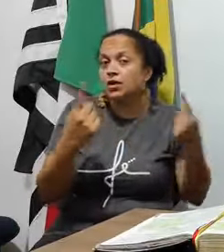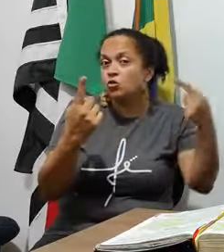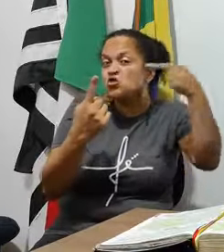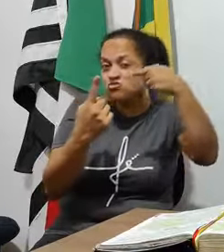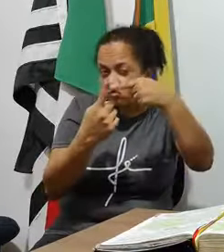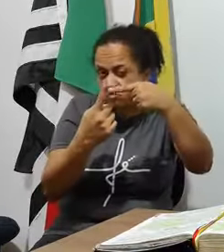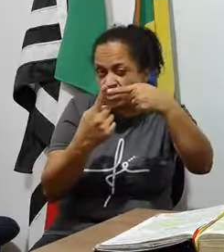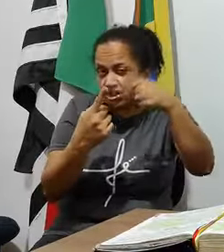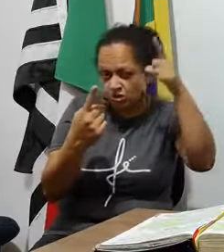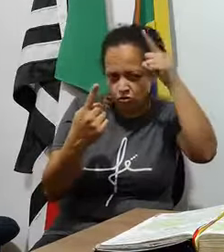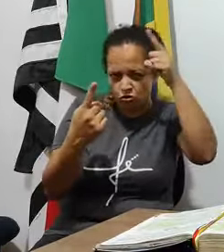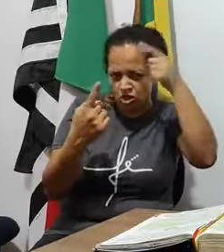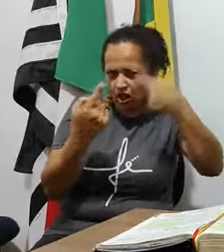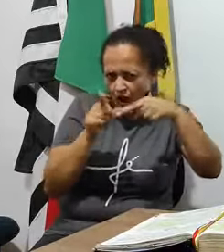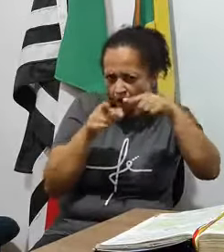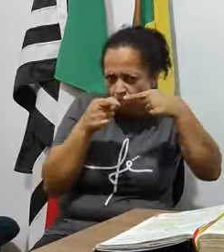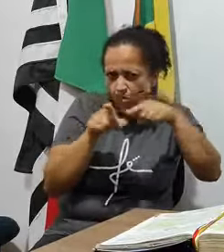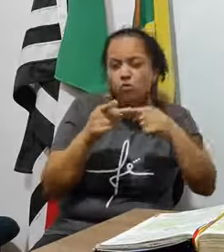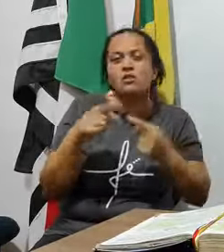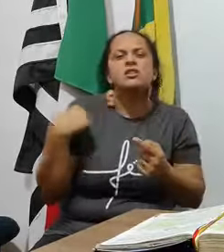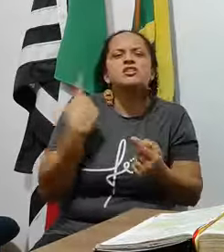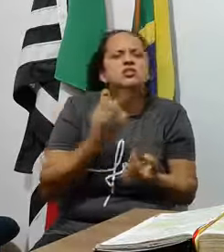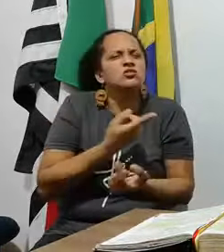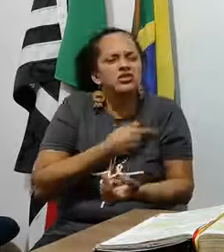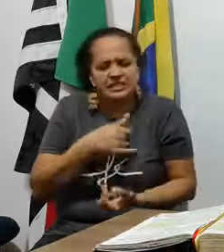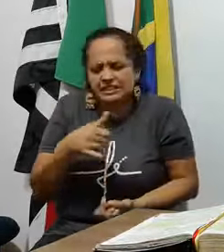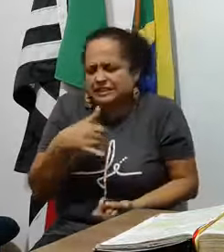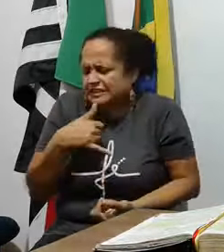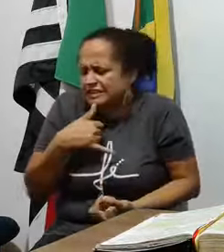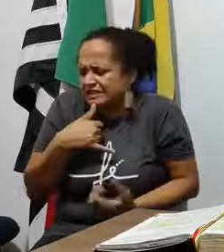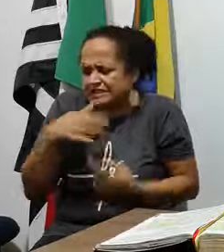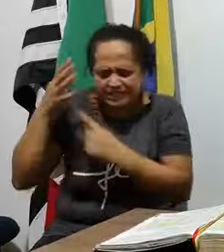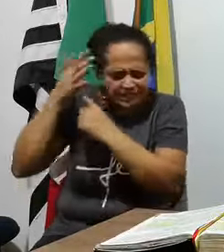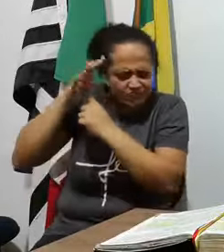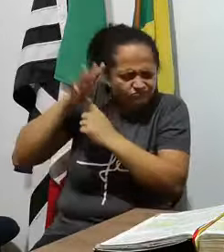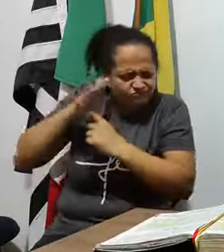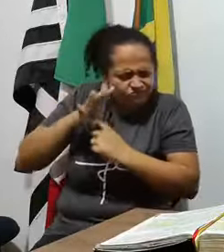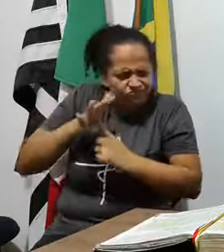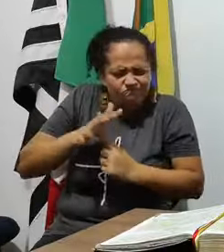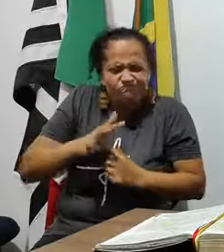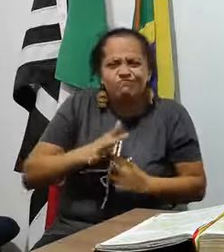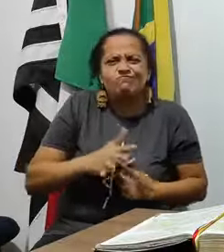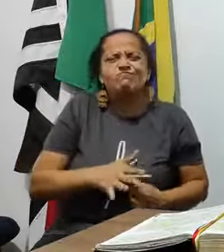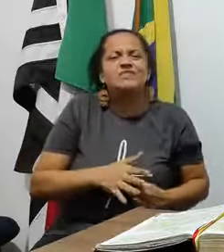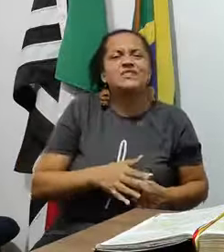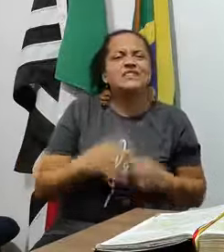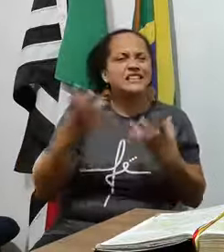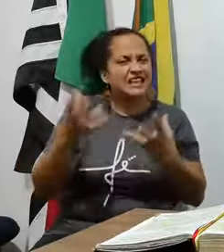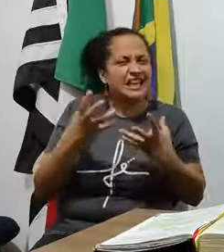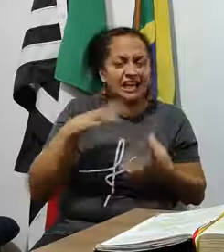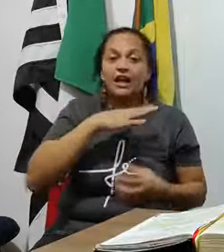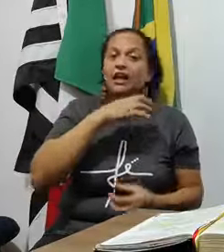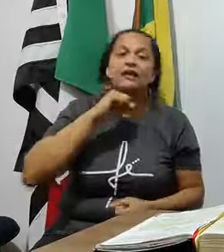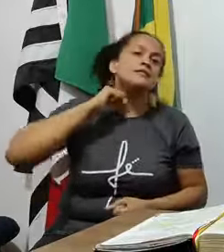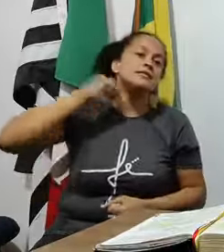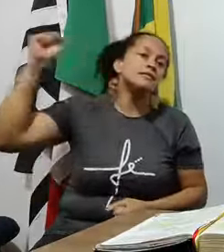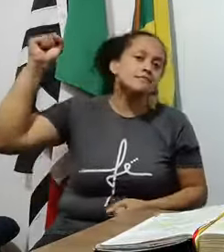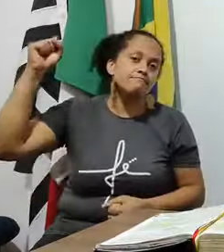oprimir, nos perturbar, para nos levar à depressão e ao suicídio.